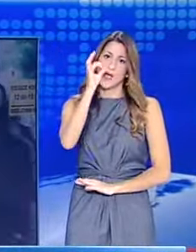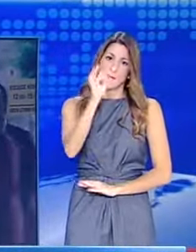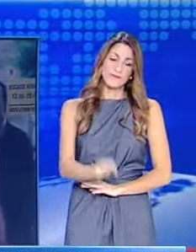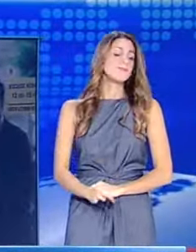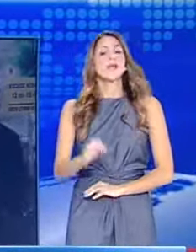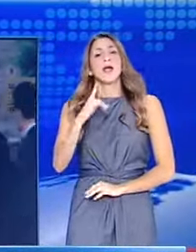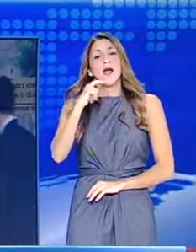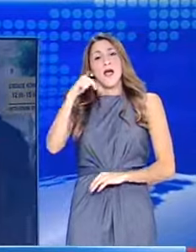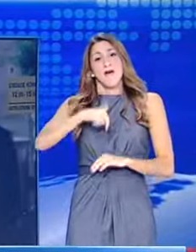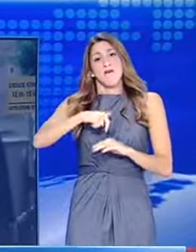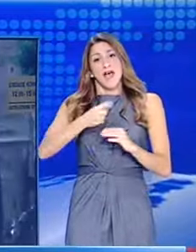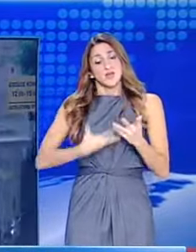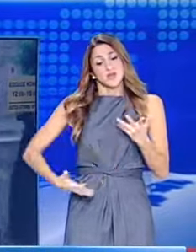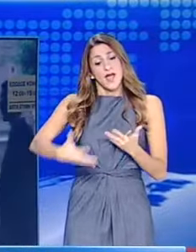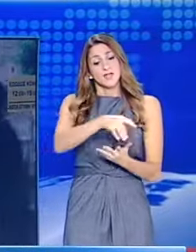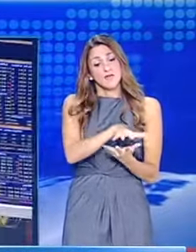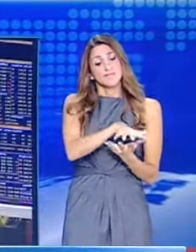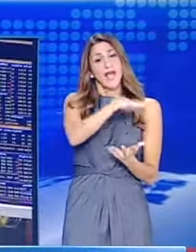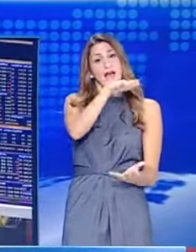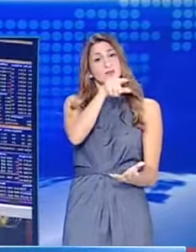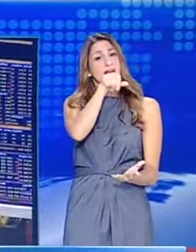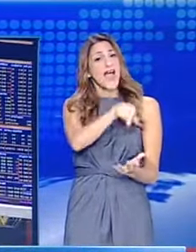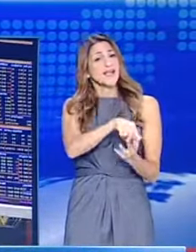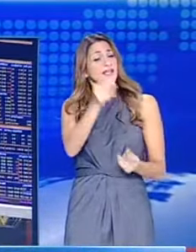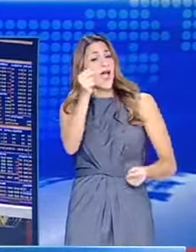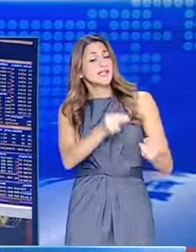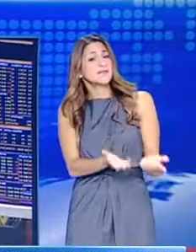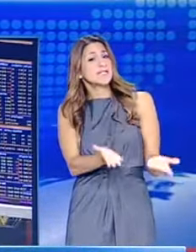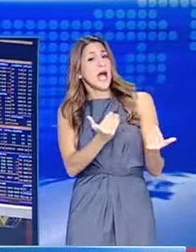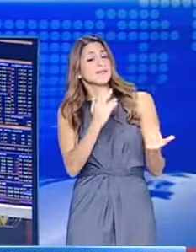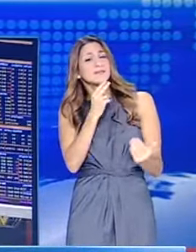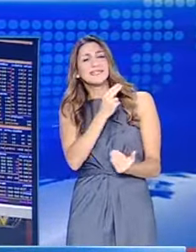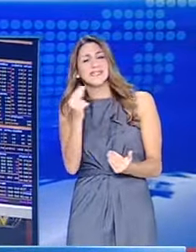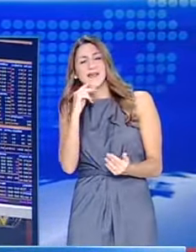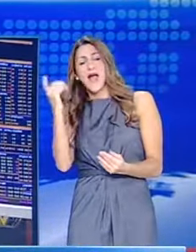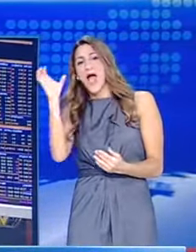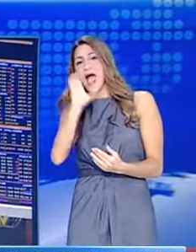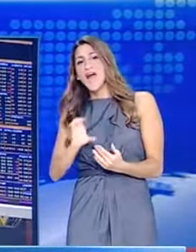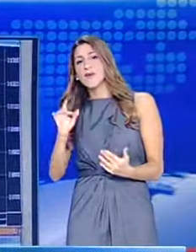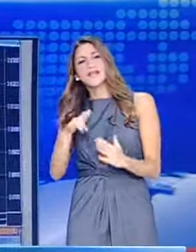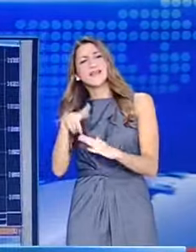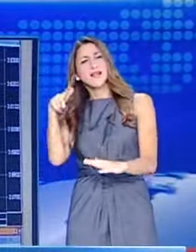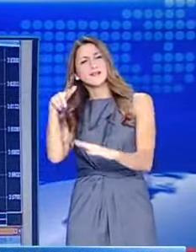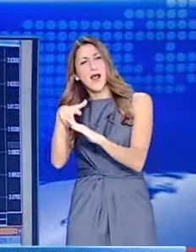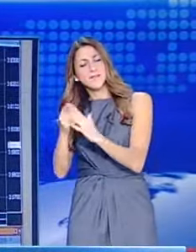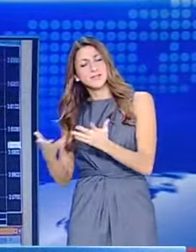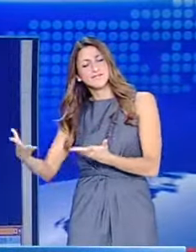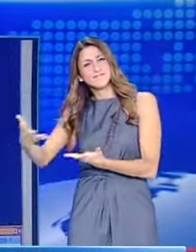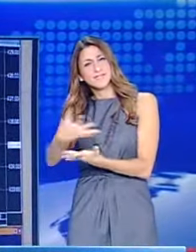φετινού πρωτογενούς πλεονάσματος που καταγράφεται στον προϋπολογισμό είναι μία συντηρητική εκτίμηση καθώς δεν περιλαμβάνει την επιστροφή κερδών από τα